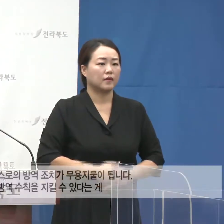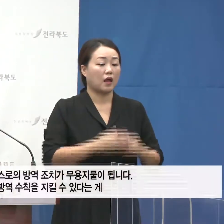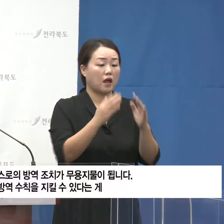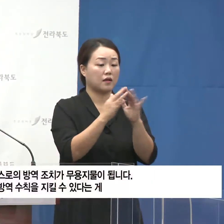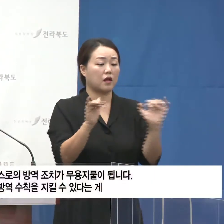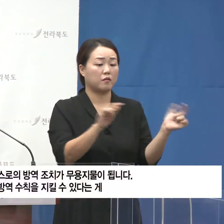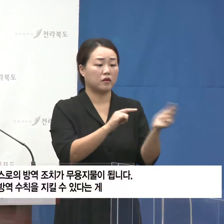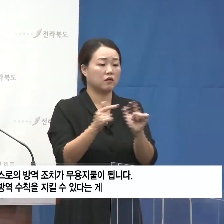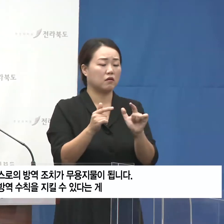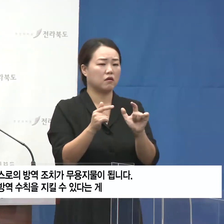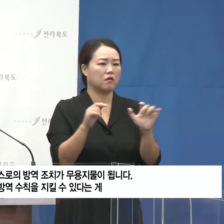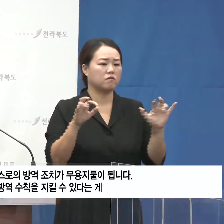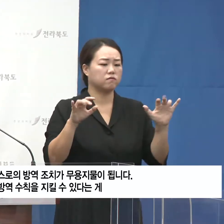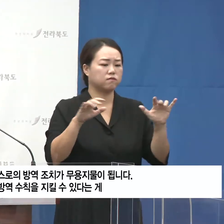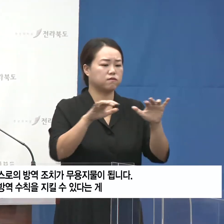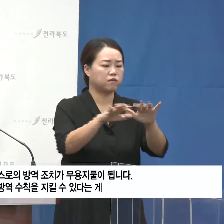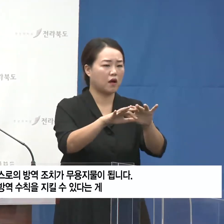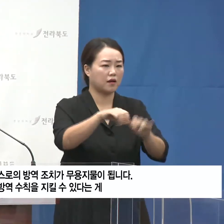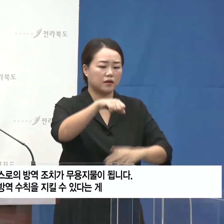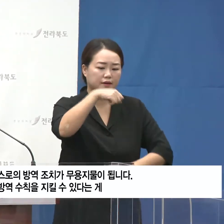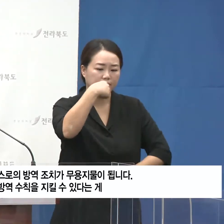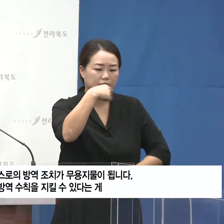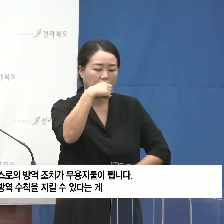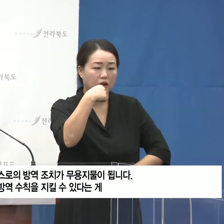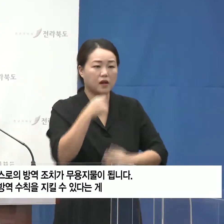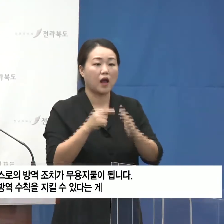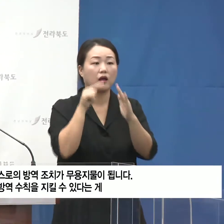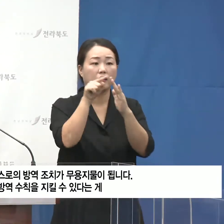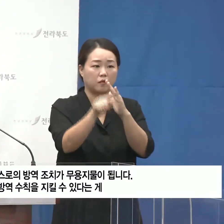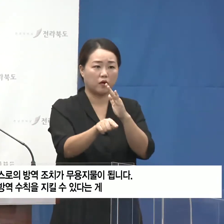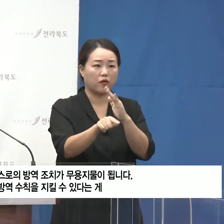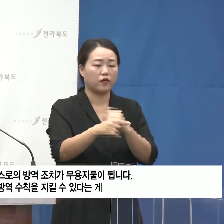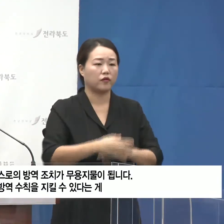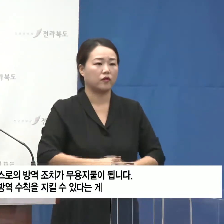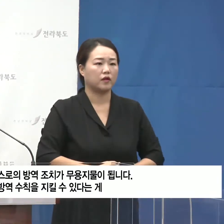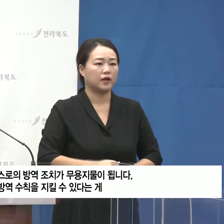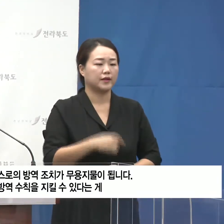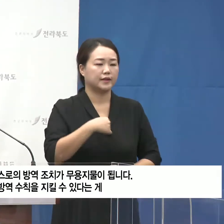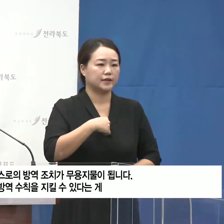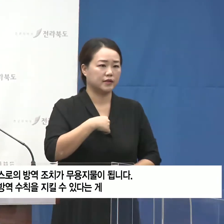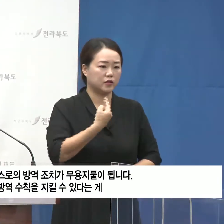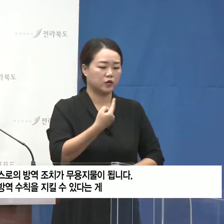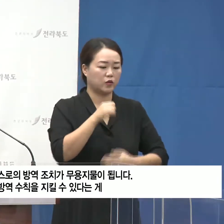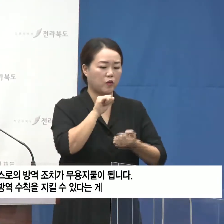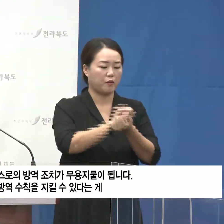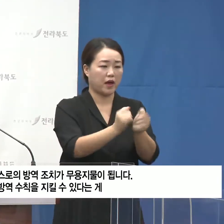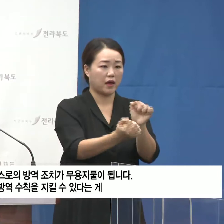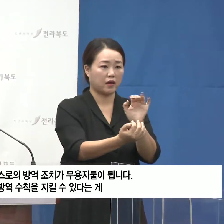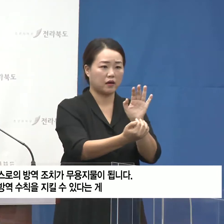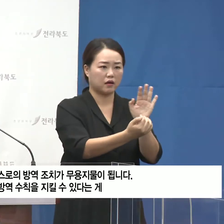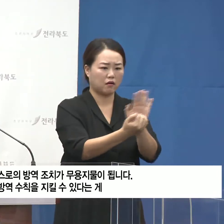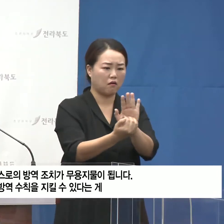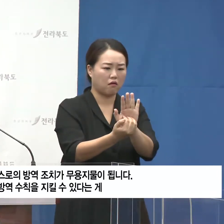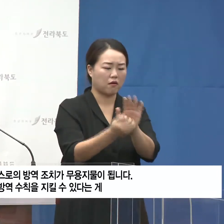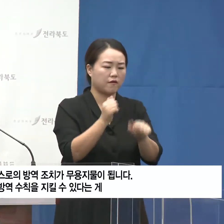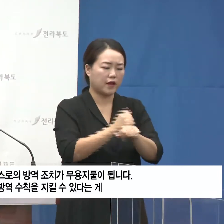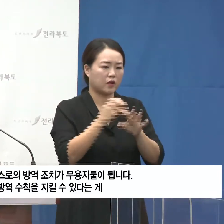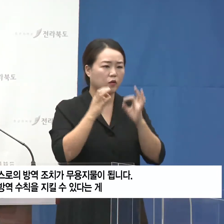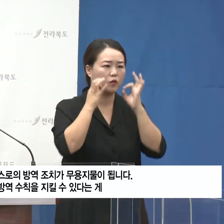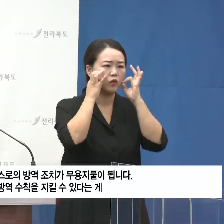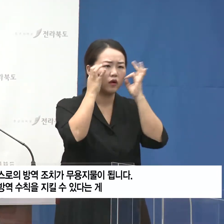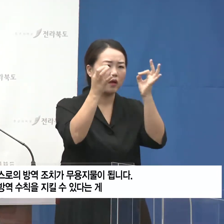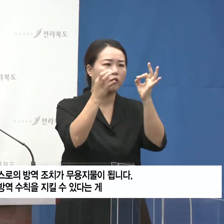사람들이 많이 모여있는 식당에를 가게 되면은 스스로의 방역조치가 무용지물이